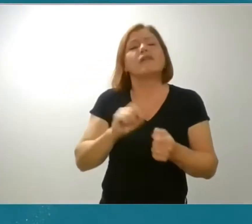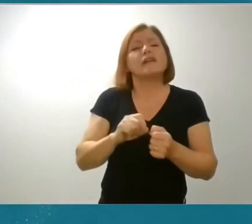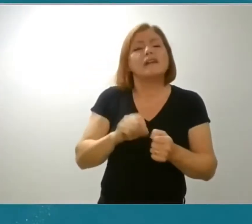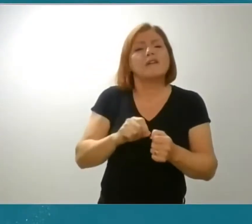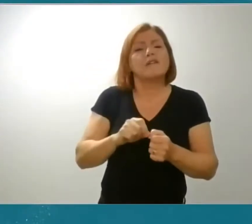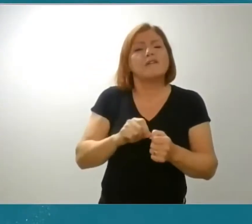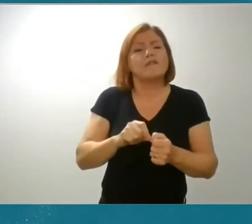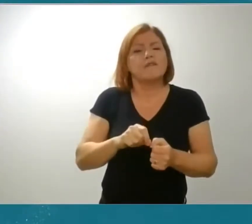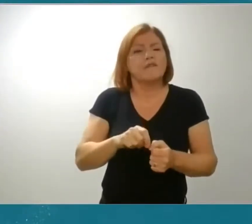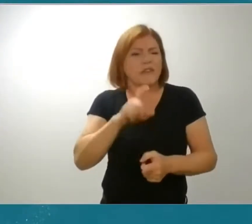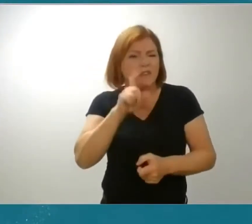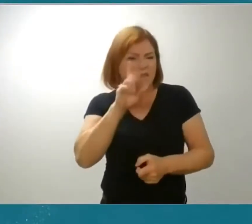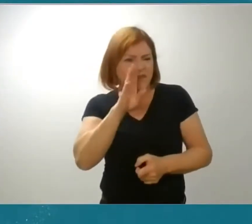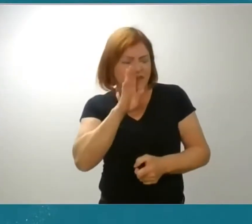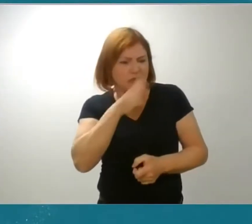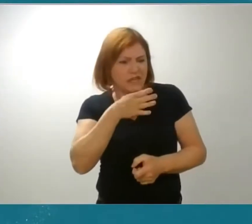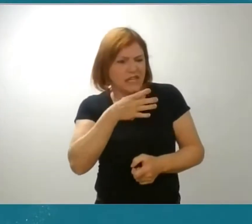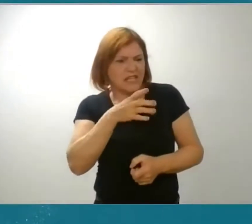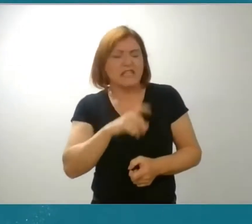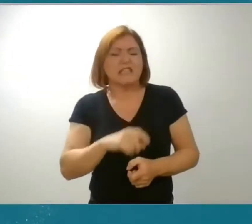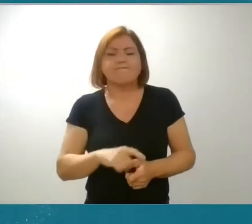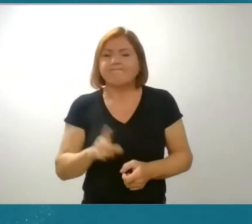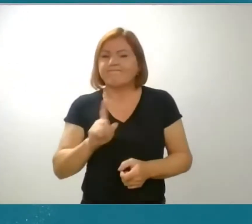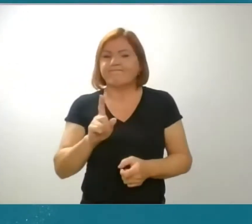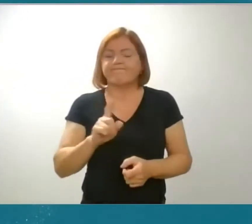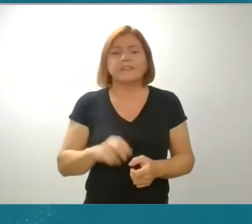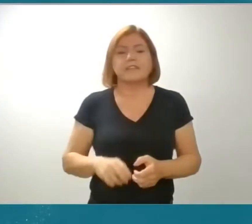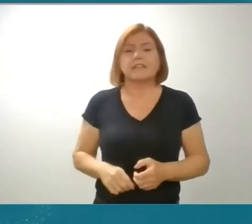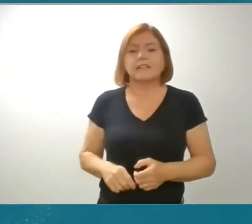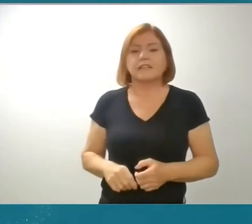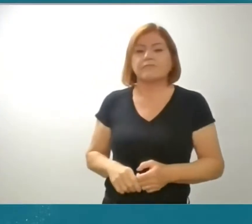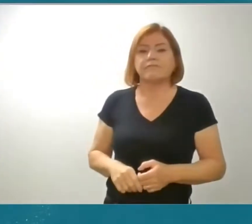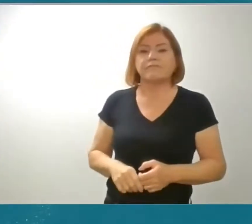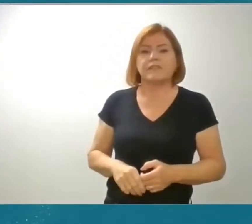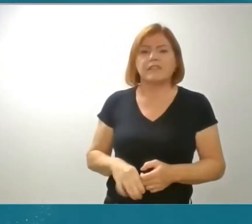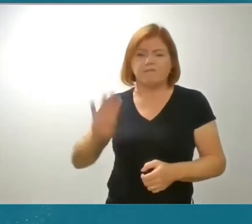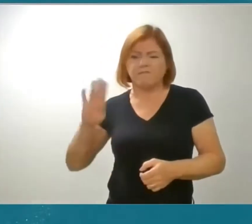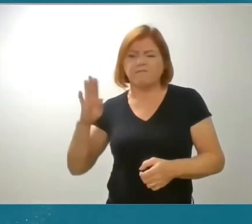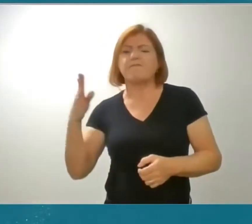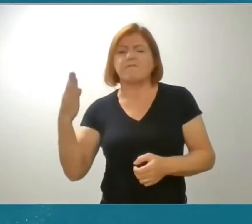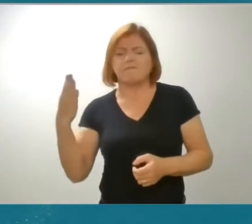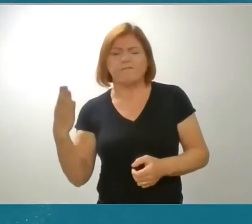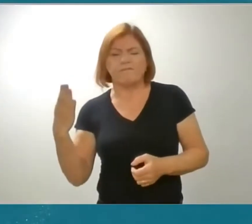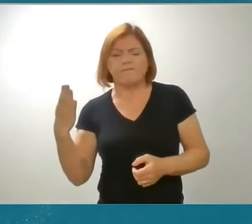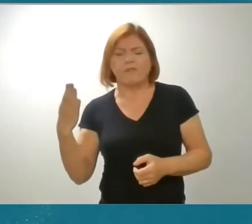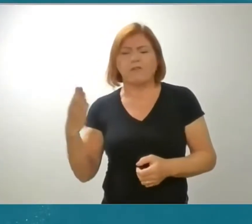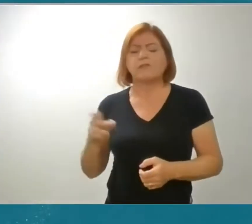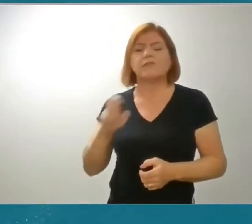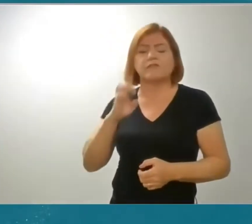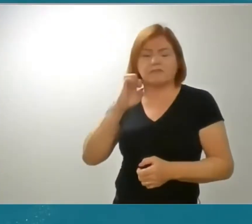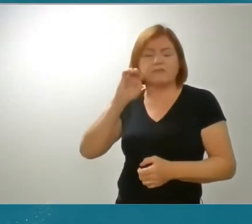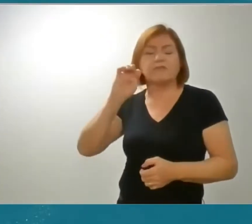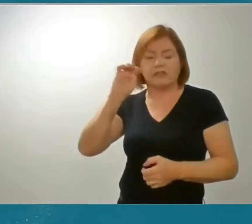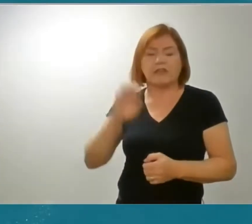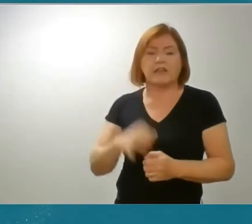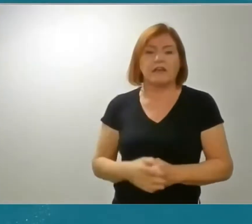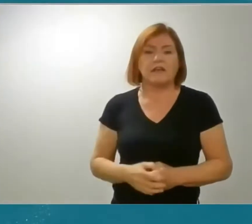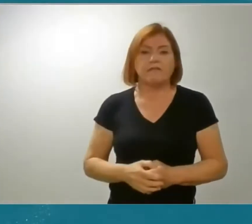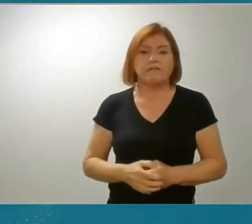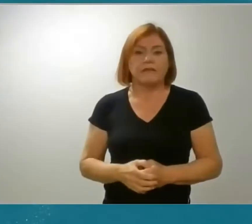todo mundo, ele tem a capacidade de enganar o mundo inteiro. E ele enganou a Eva. E a